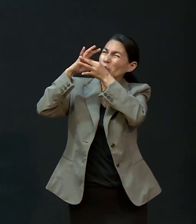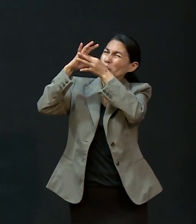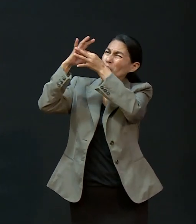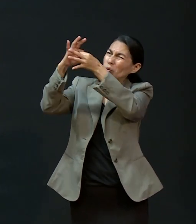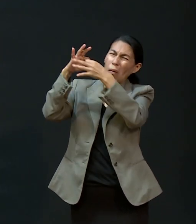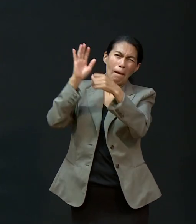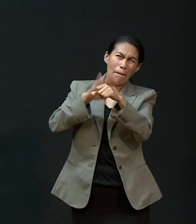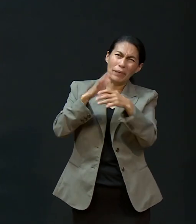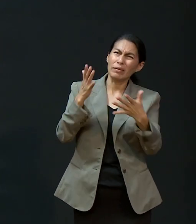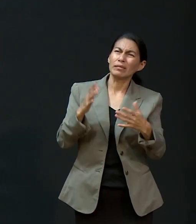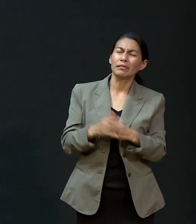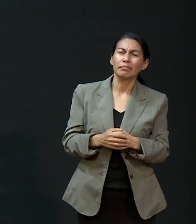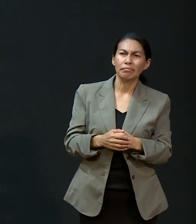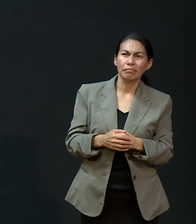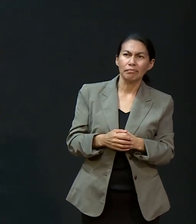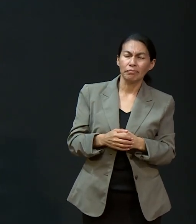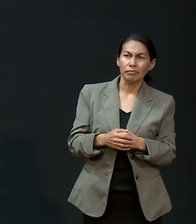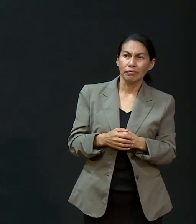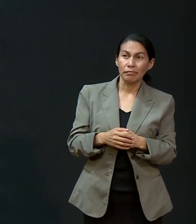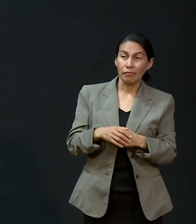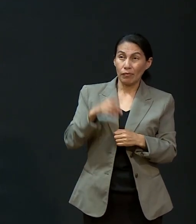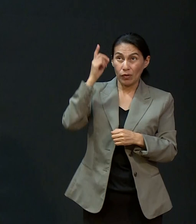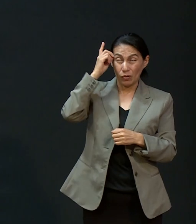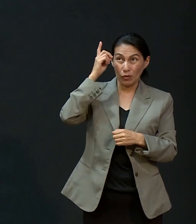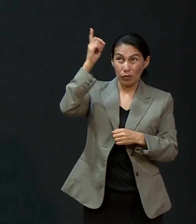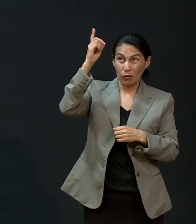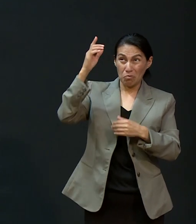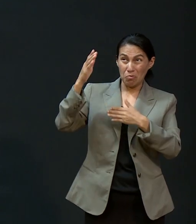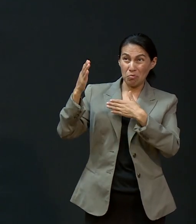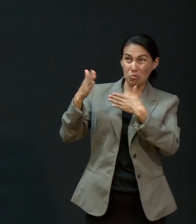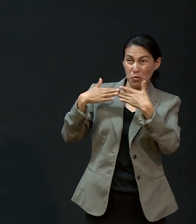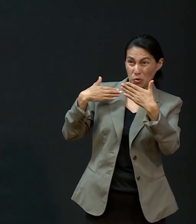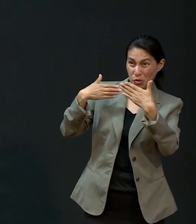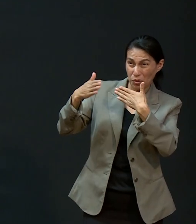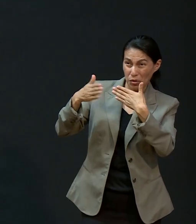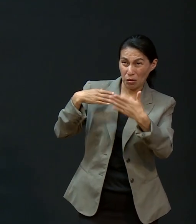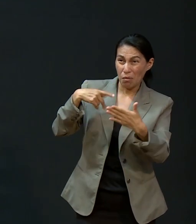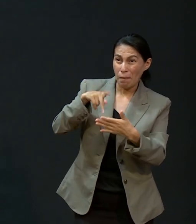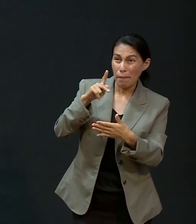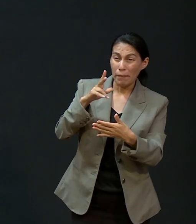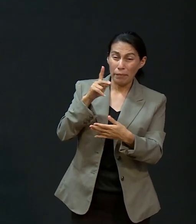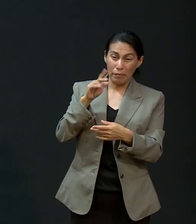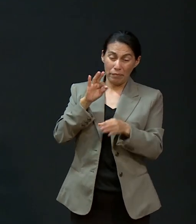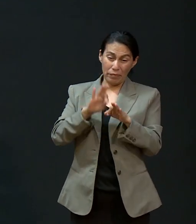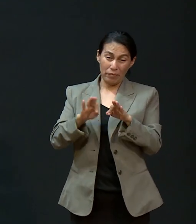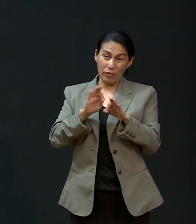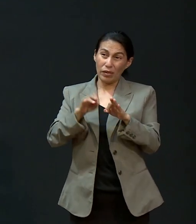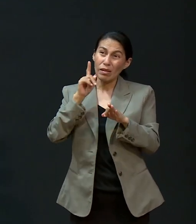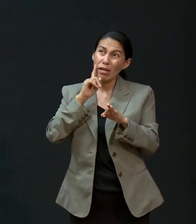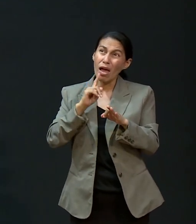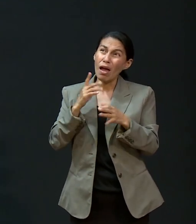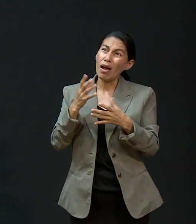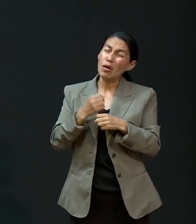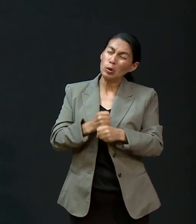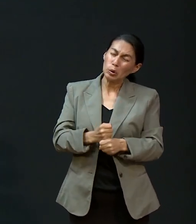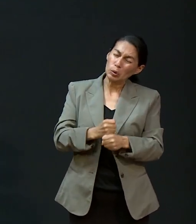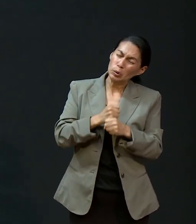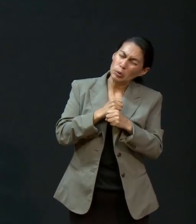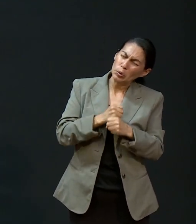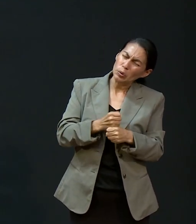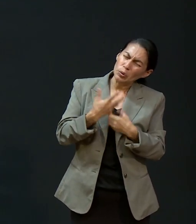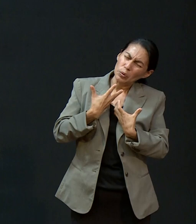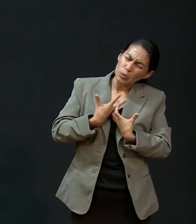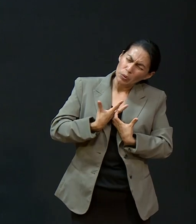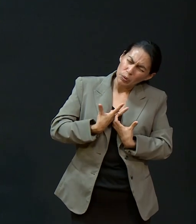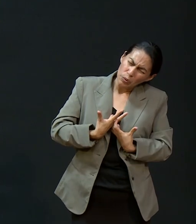que ella tenía. Amén. Y más aún todavía. El modelo es Cristo, pero ella reflejó ese modelo que